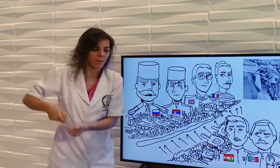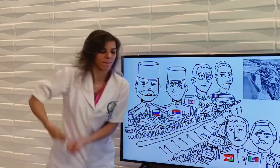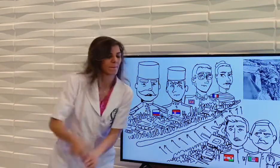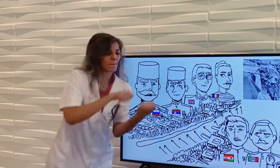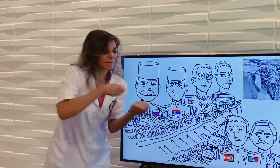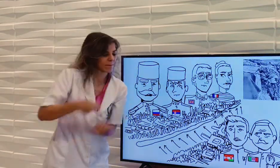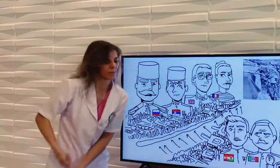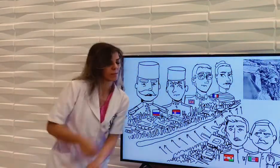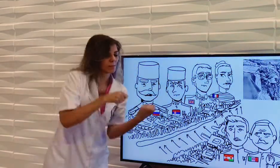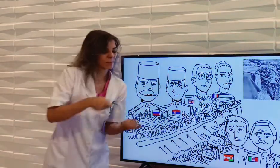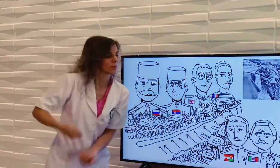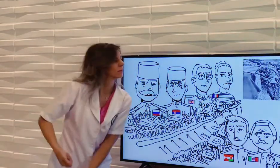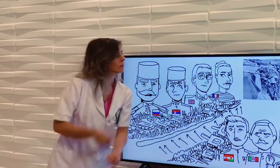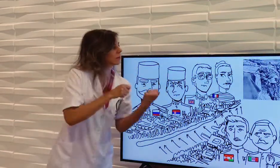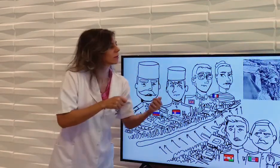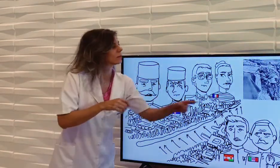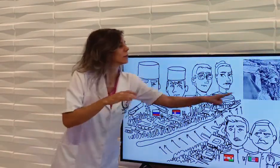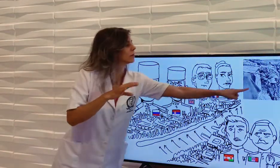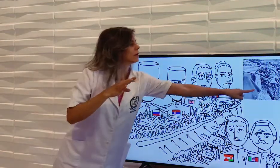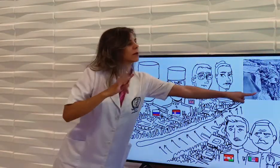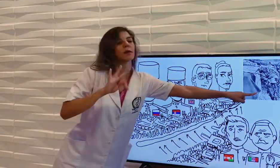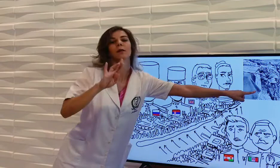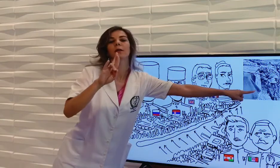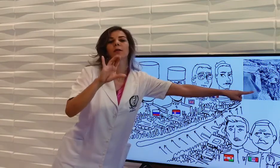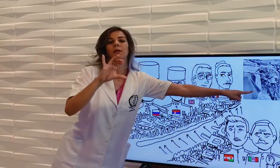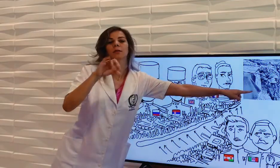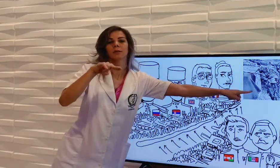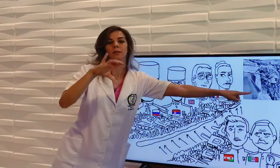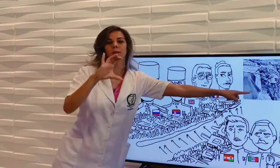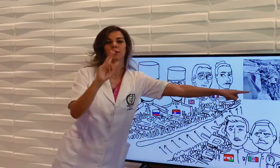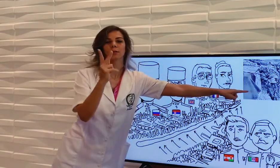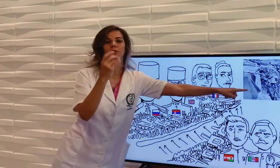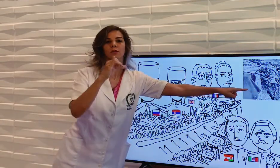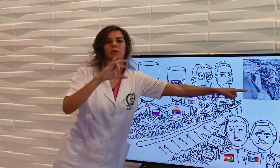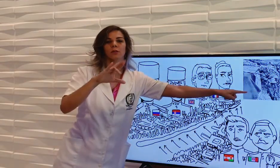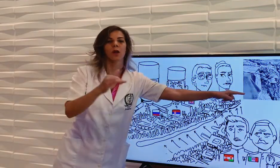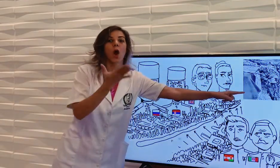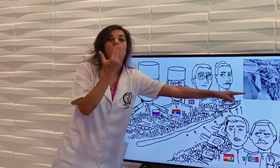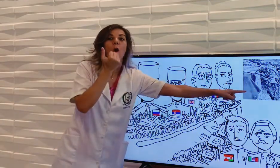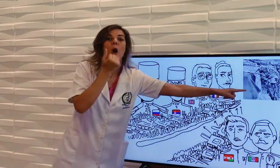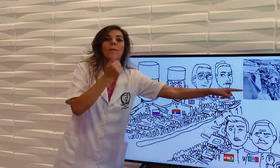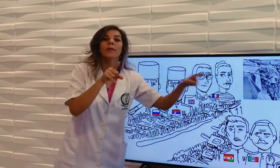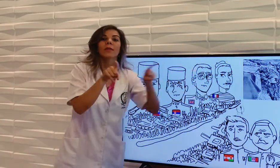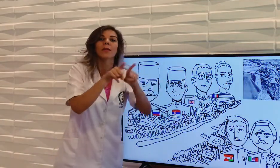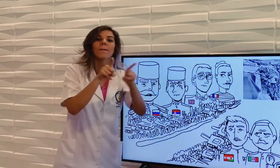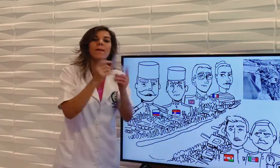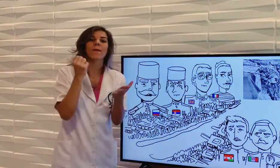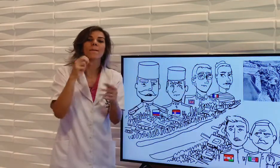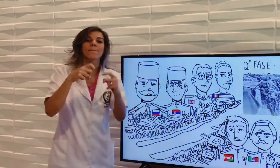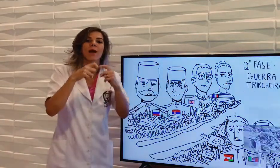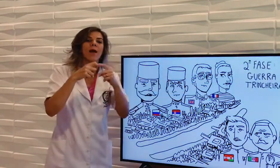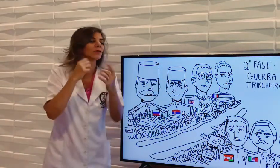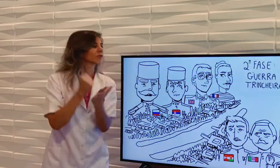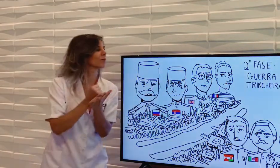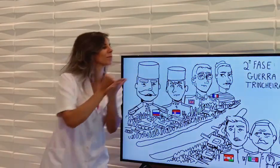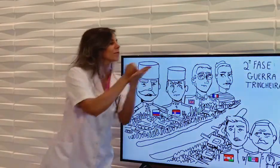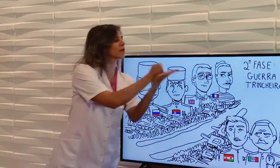trincheiras, onde eles comiam e recebiam ajuda médica, dando nome assim à segunda fase, a Guerra de Trincheiras.